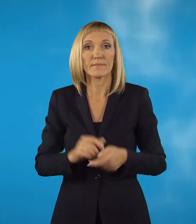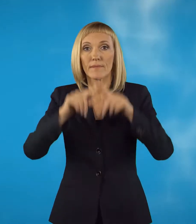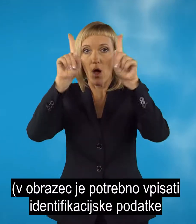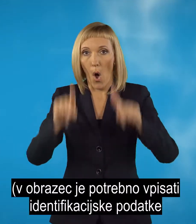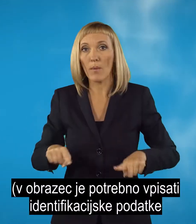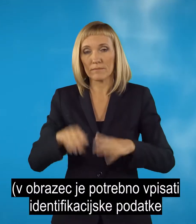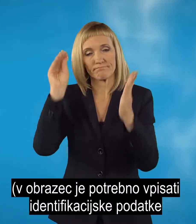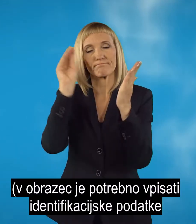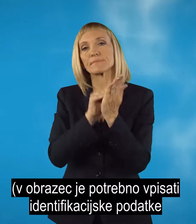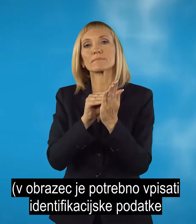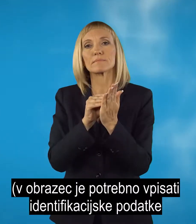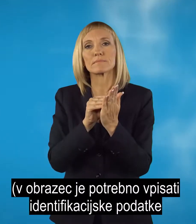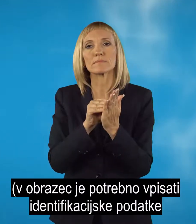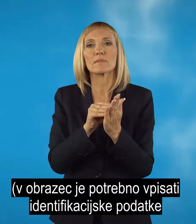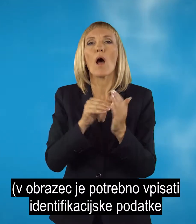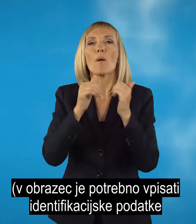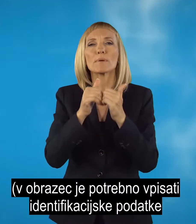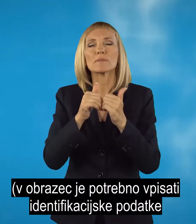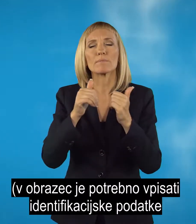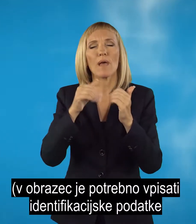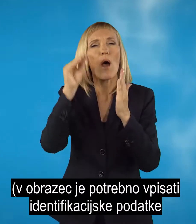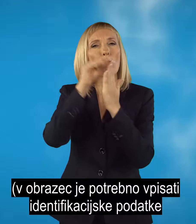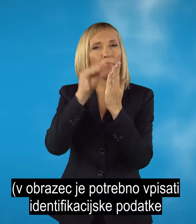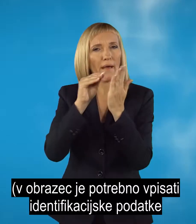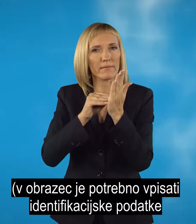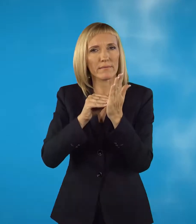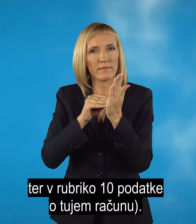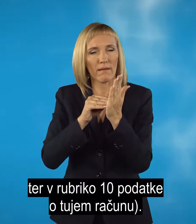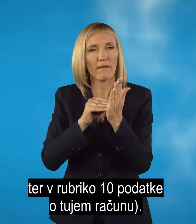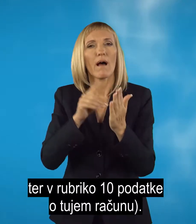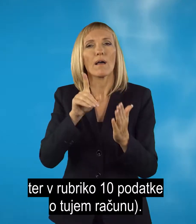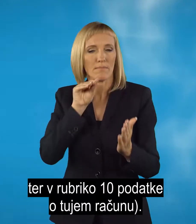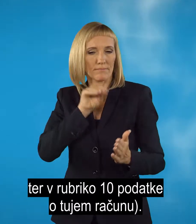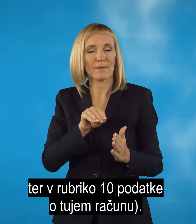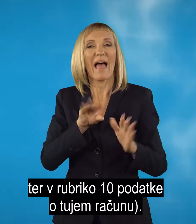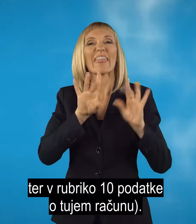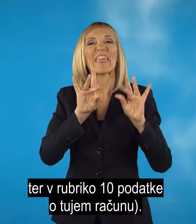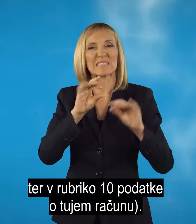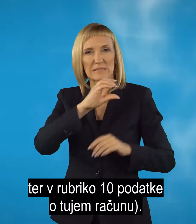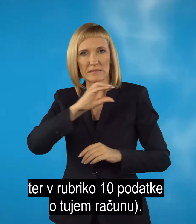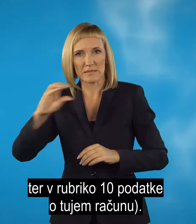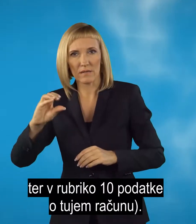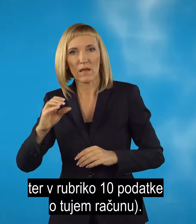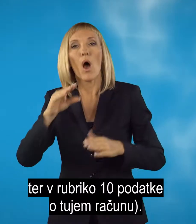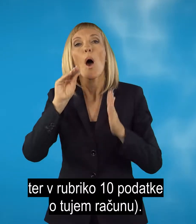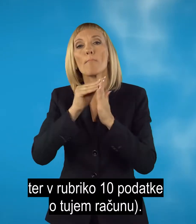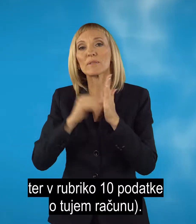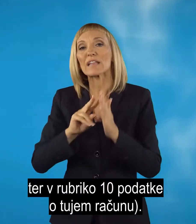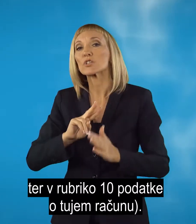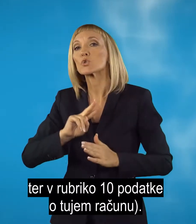V obrazec je potrebno vpisati identifikacijske podatke ter v rubriko 10 podatke o tujem računu.